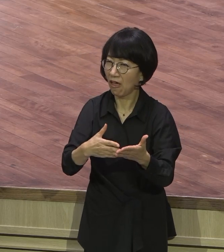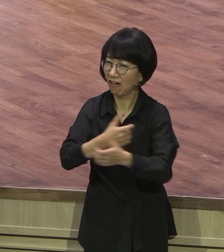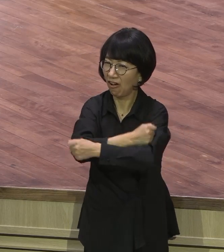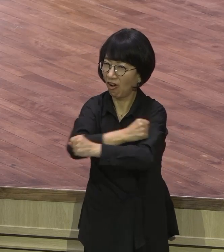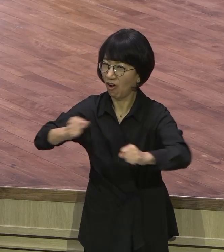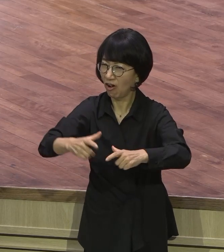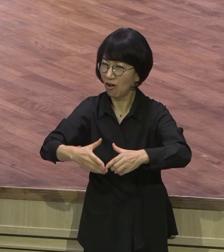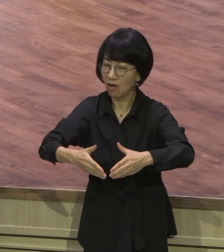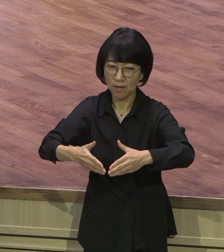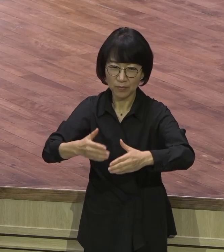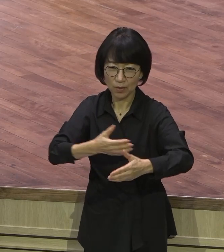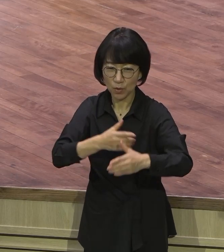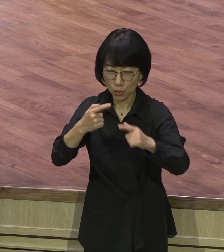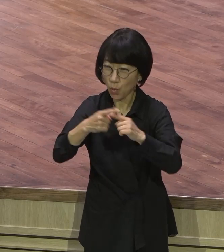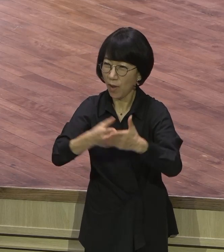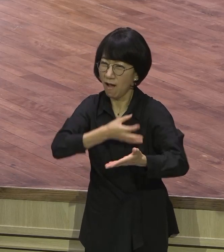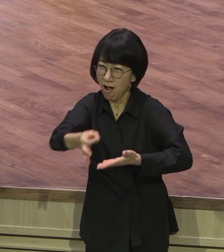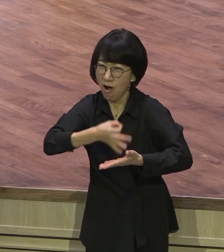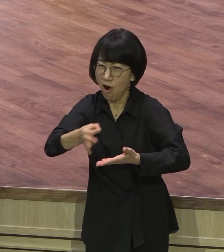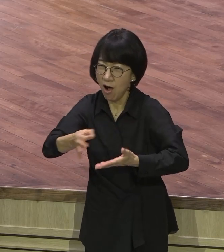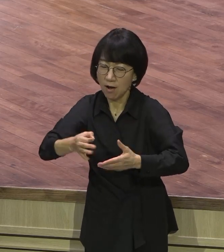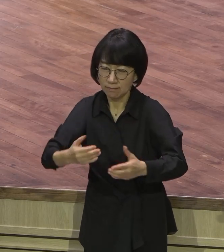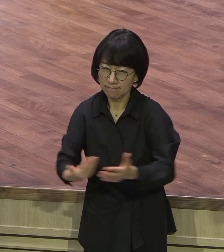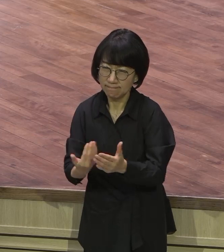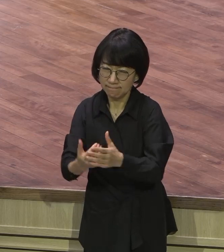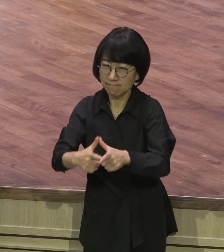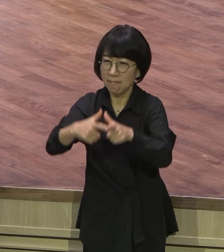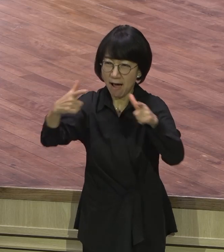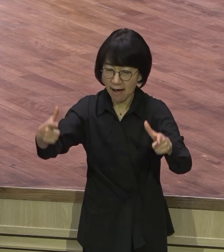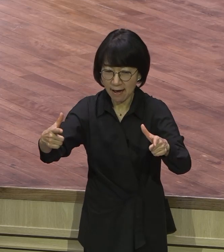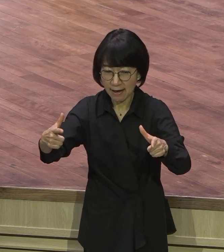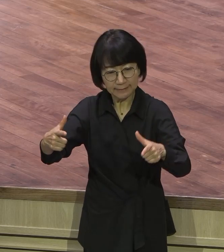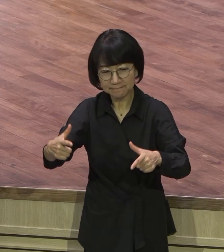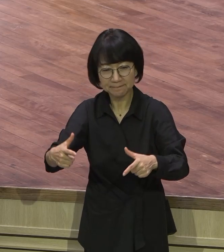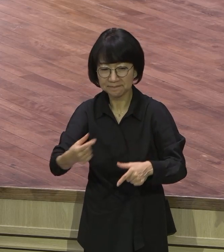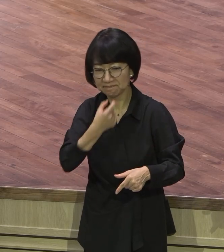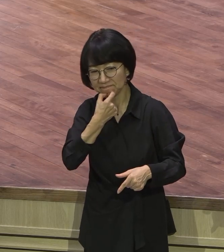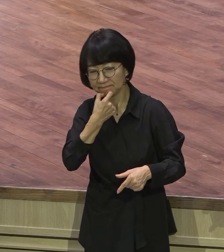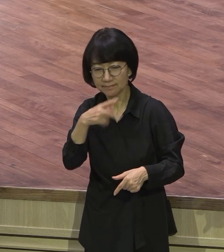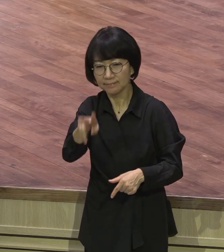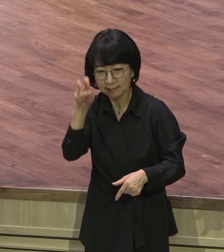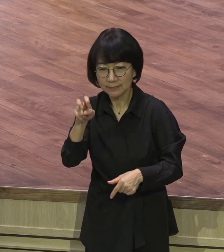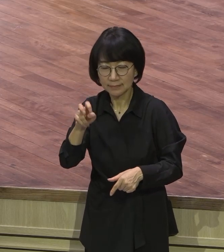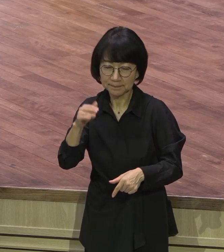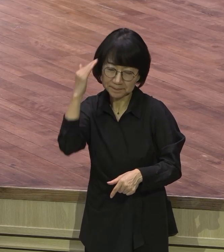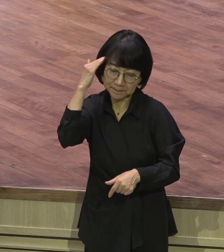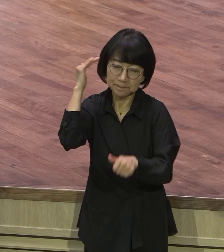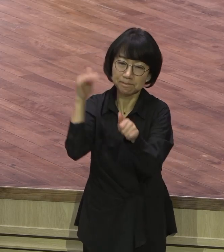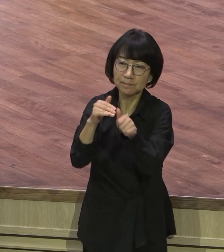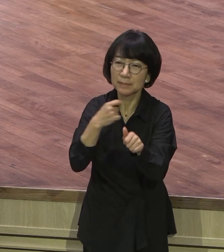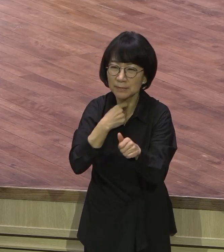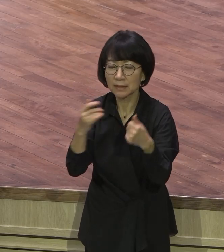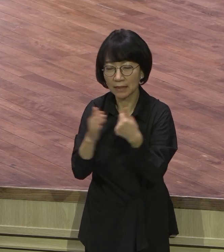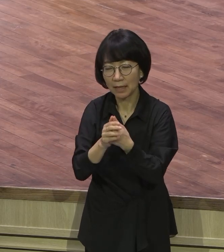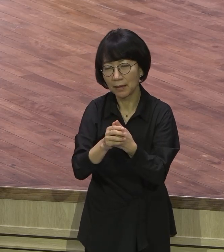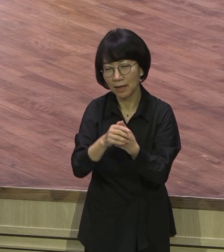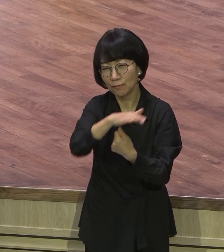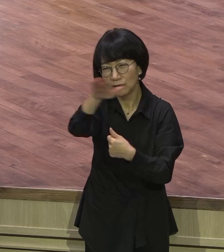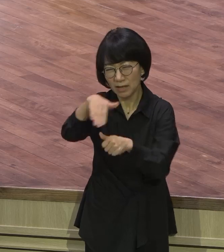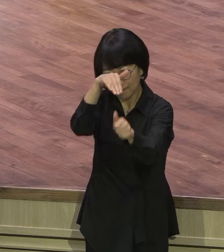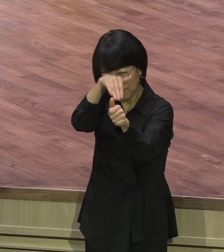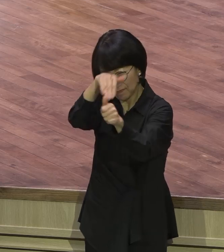불신자 왜 건드려 지새끼인데 이 세상 왕은 사단이에요 끊임없이 우리가 싸워야 됩니다 영적 싸움 영적